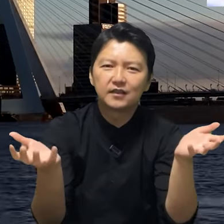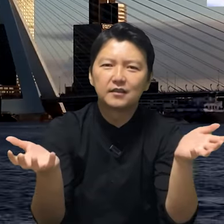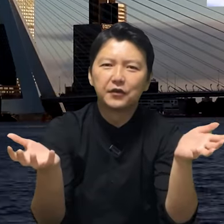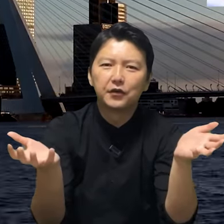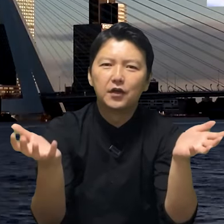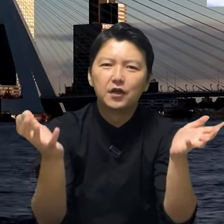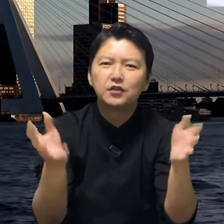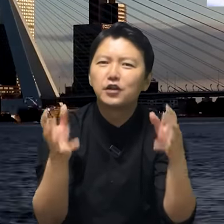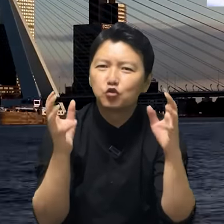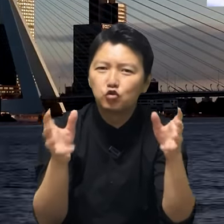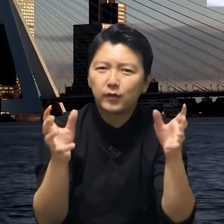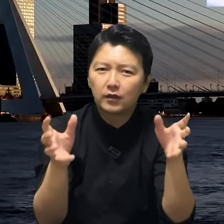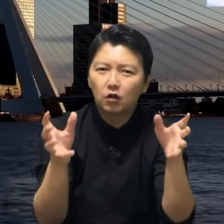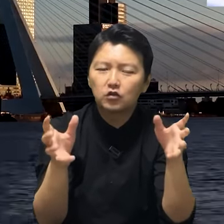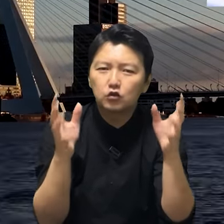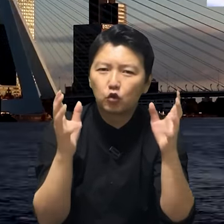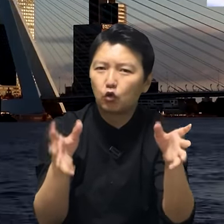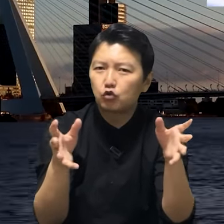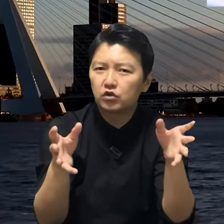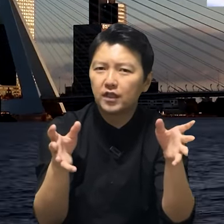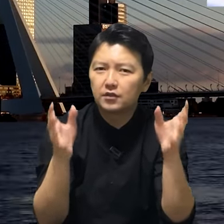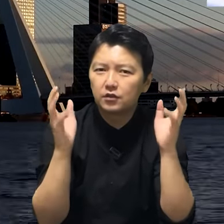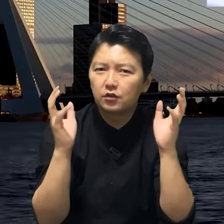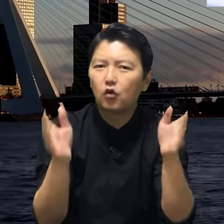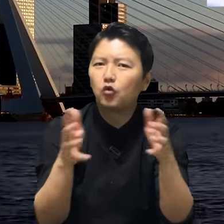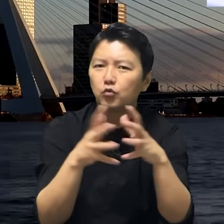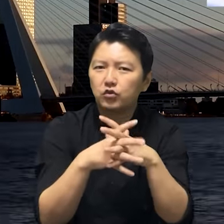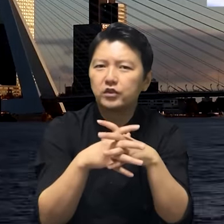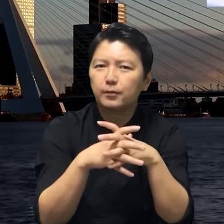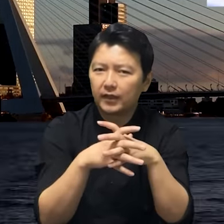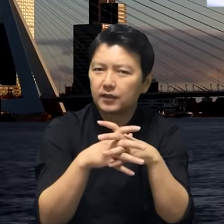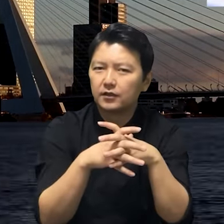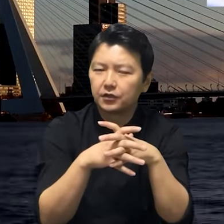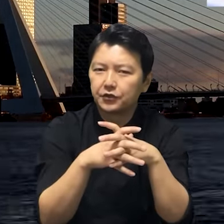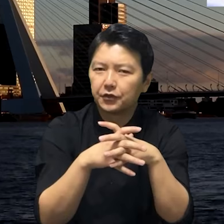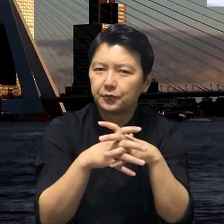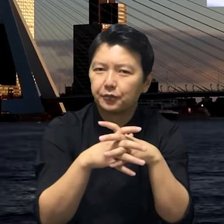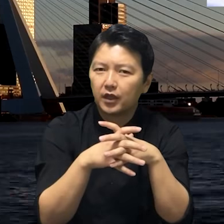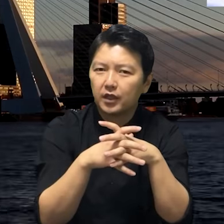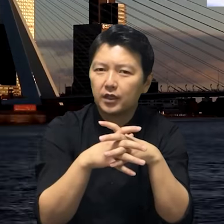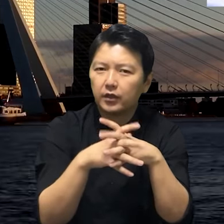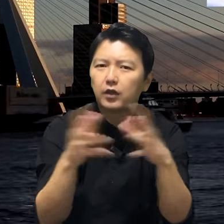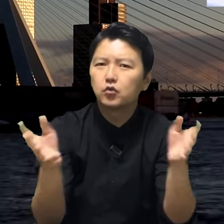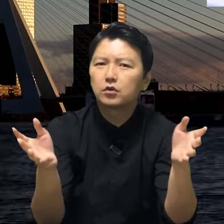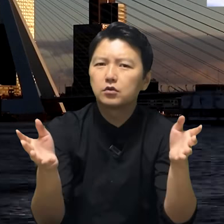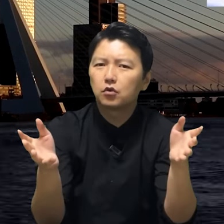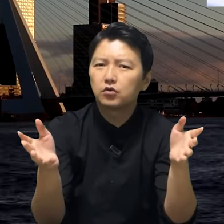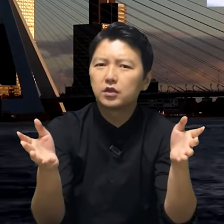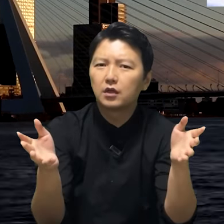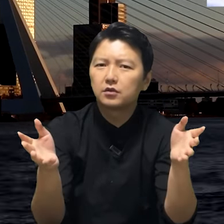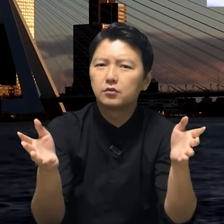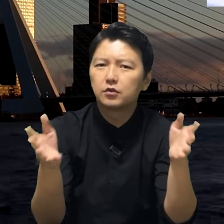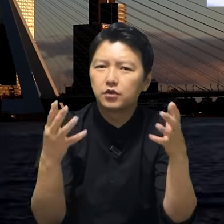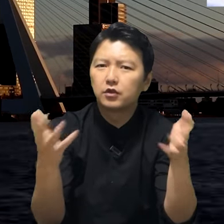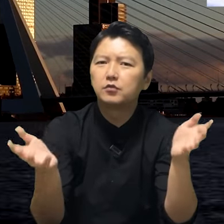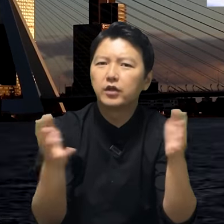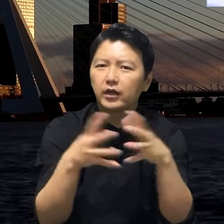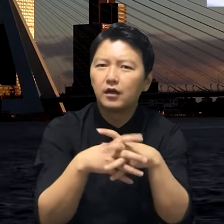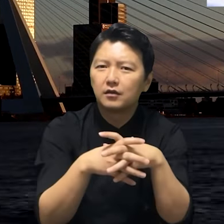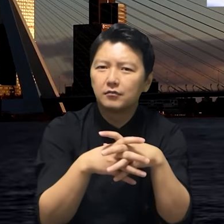받았잖아요. 근데 쭝바이터우는 도둑들한테서 공물을 받았다는 거죠. 내 구역에서 도둑질 하겠으면 세금을 내라